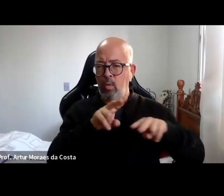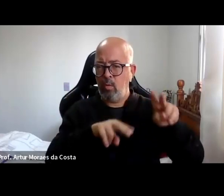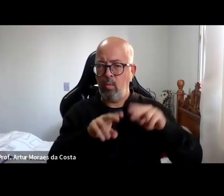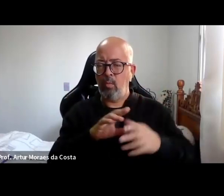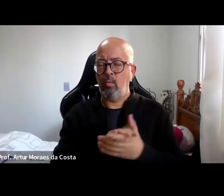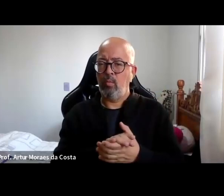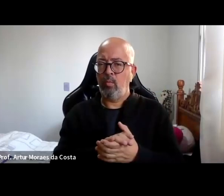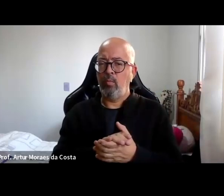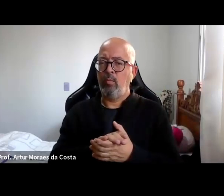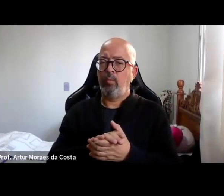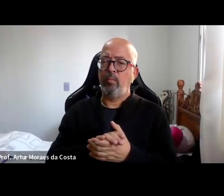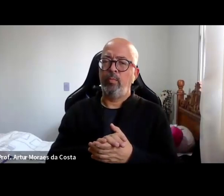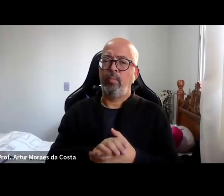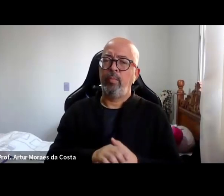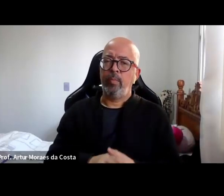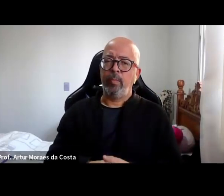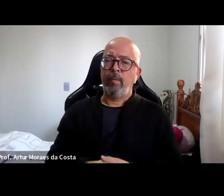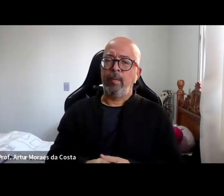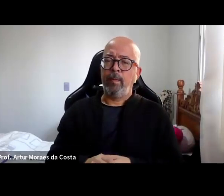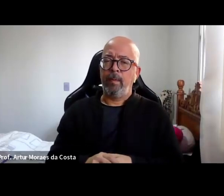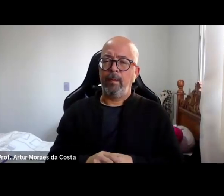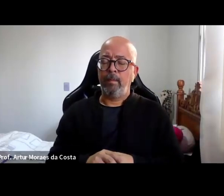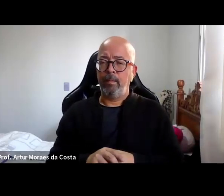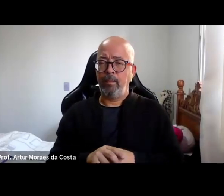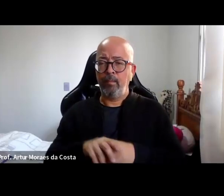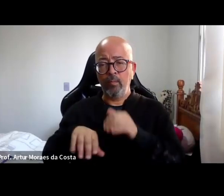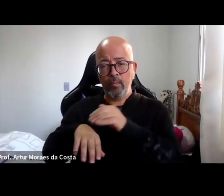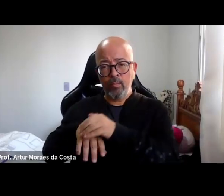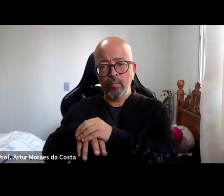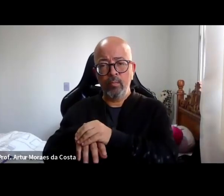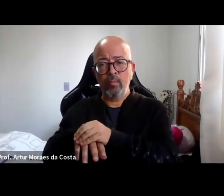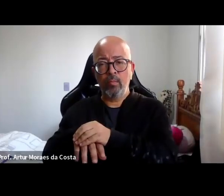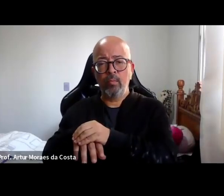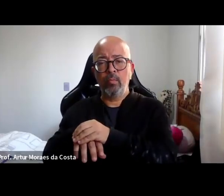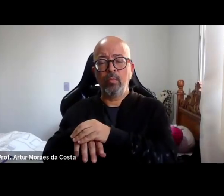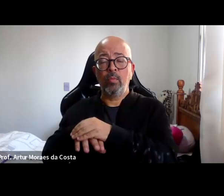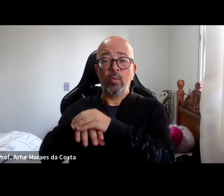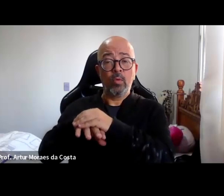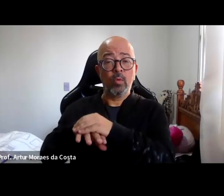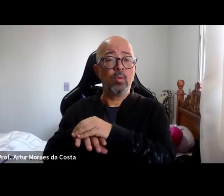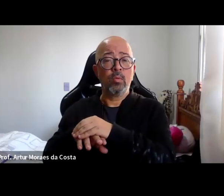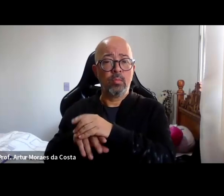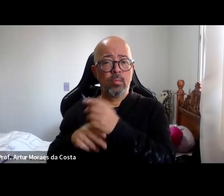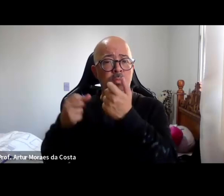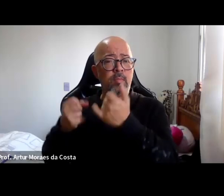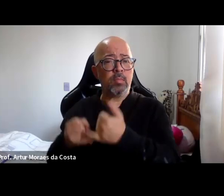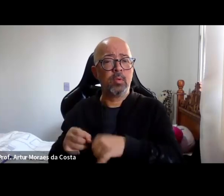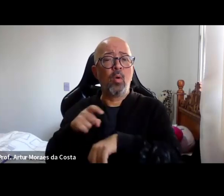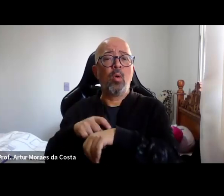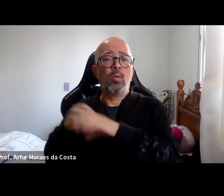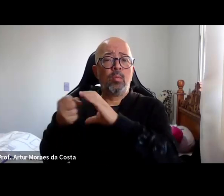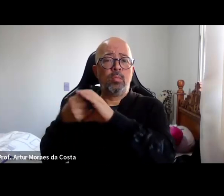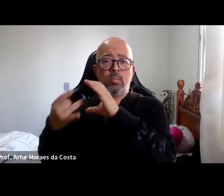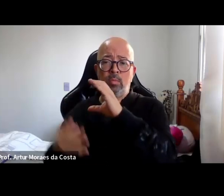interpretación es necesario incluir la la la descripción sí a veces no hay tiempo